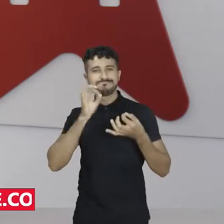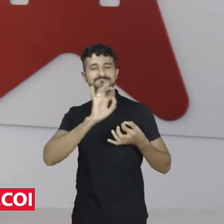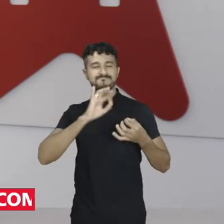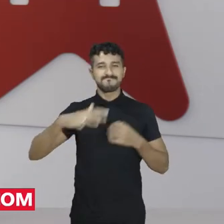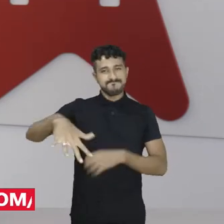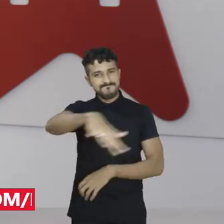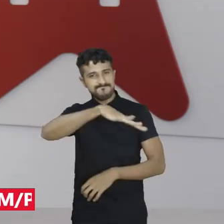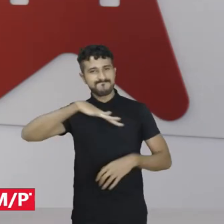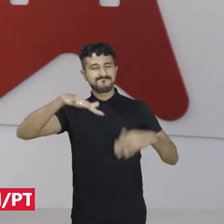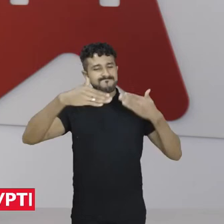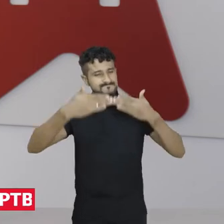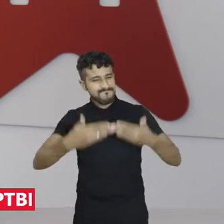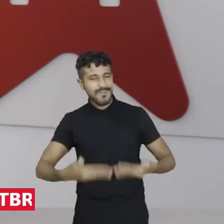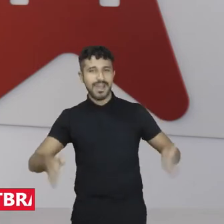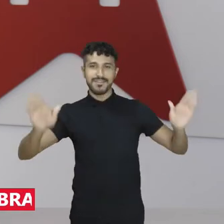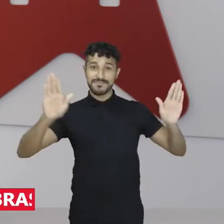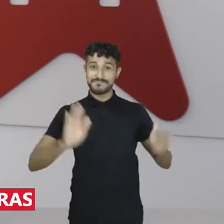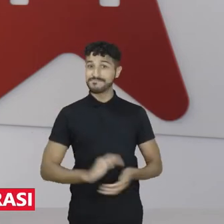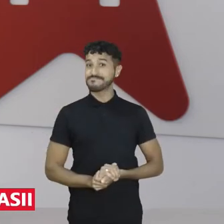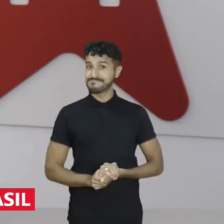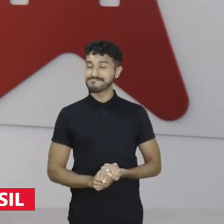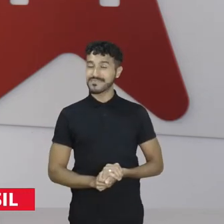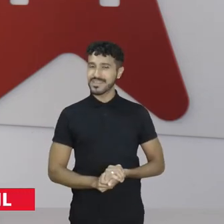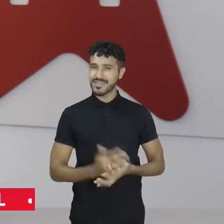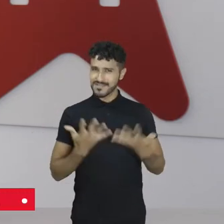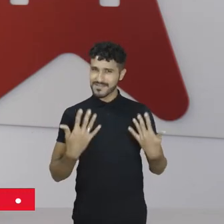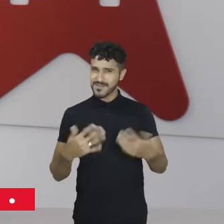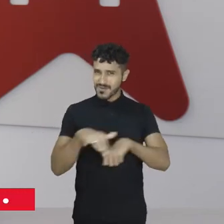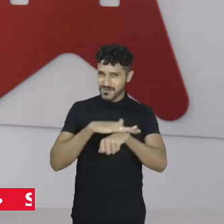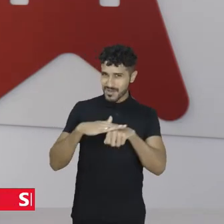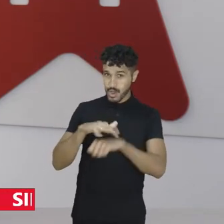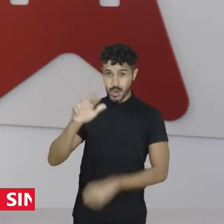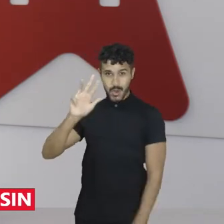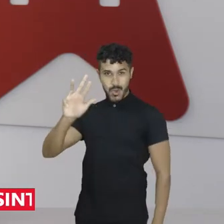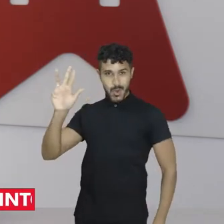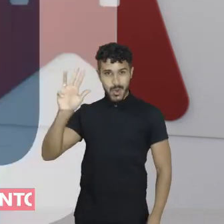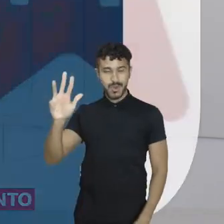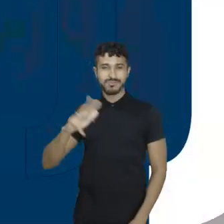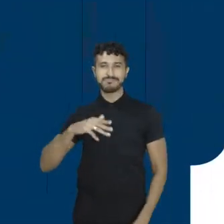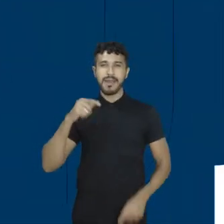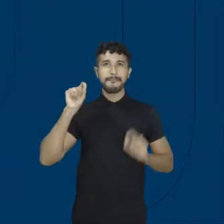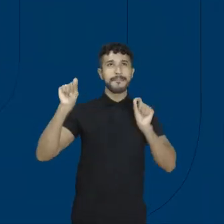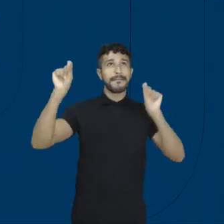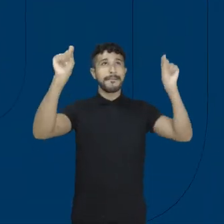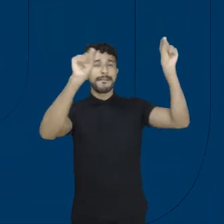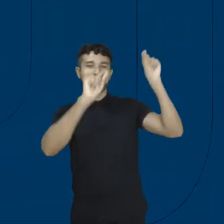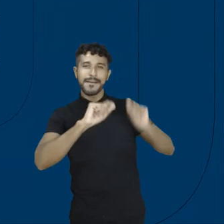espaço está disponível. E vamos falar de Lula pelo Brasil.